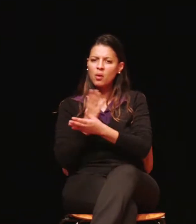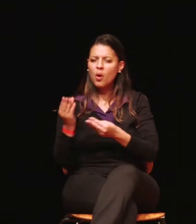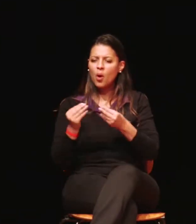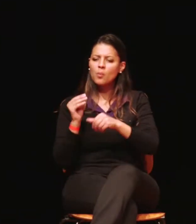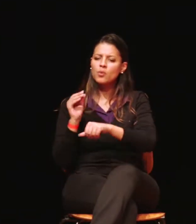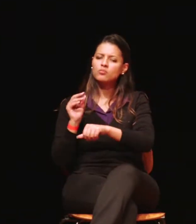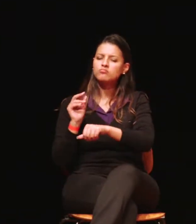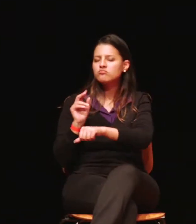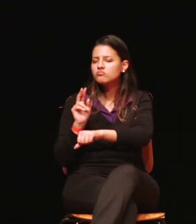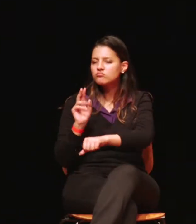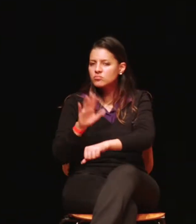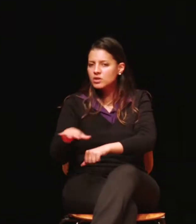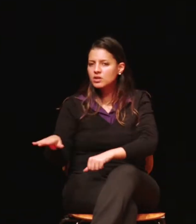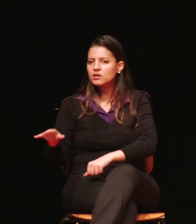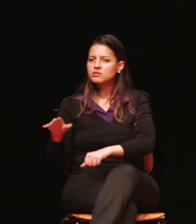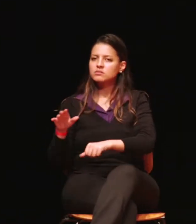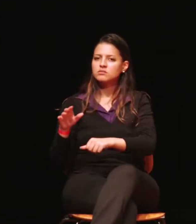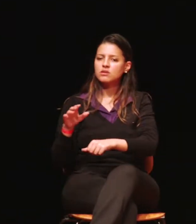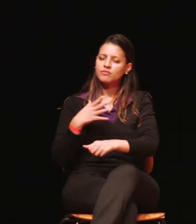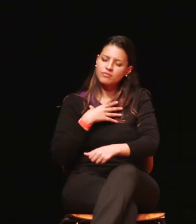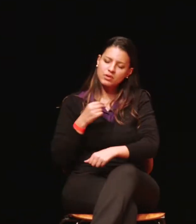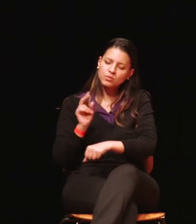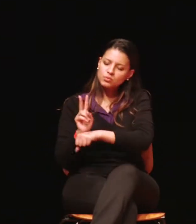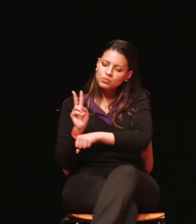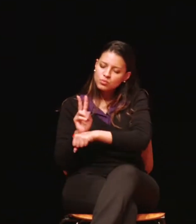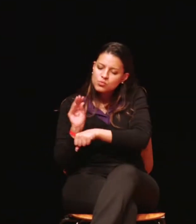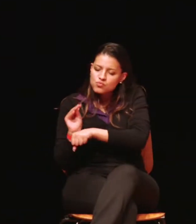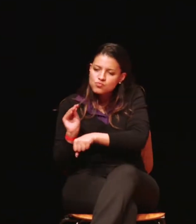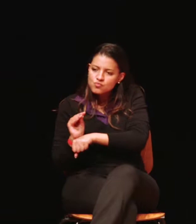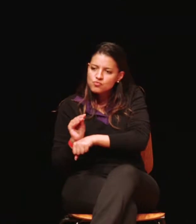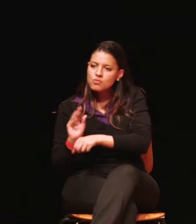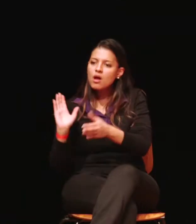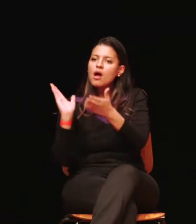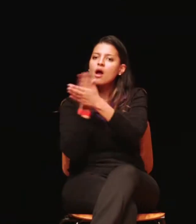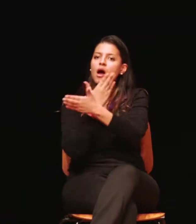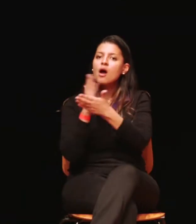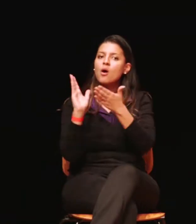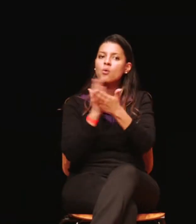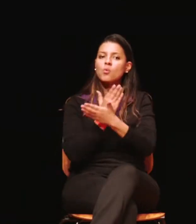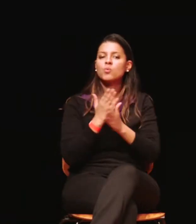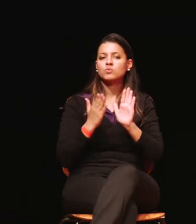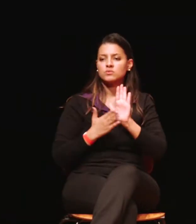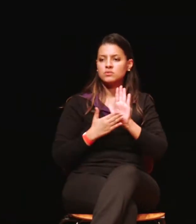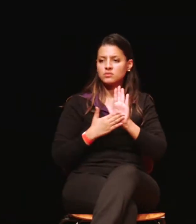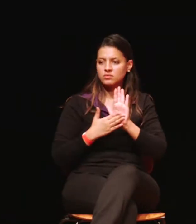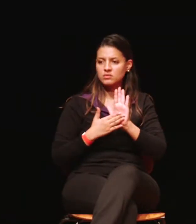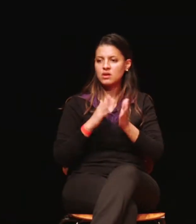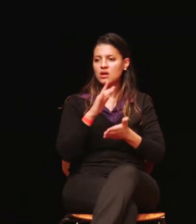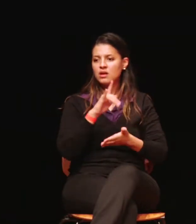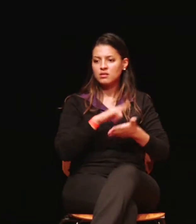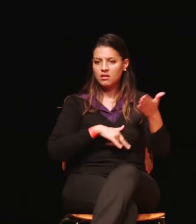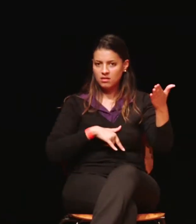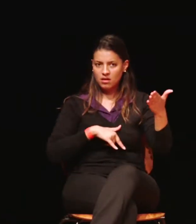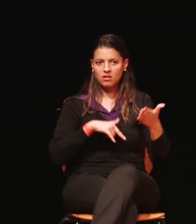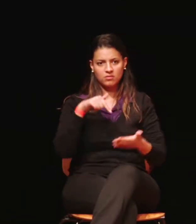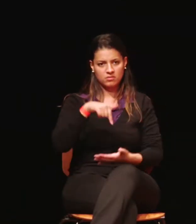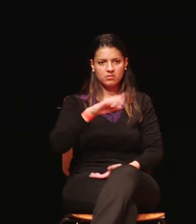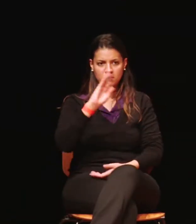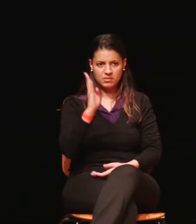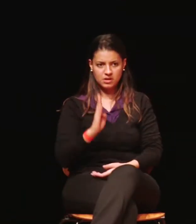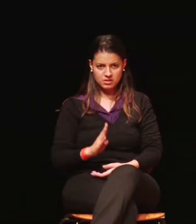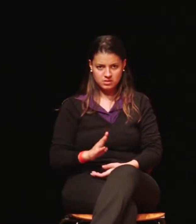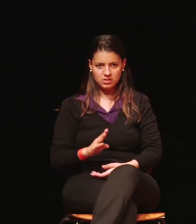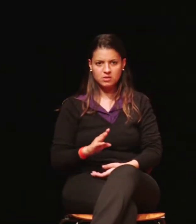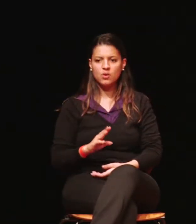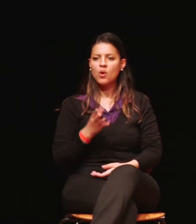filhos e crianças. Alguns desses tratados foram escritos no Brasil. Um deles foi elaborado por